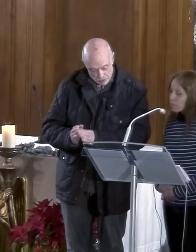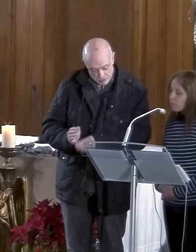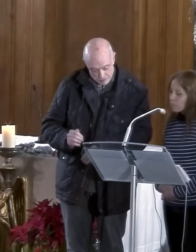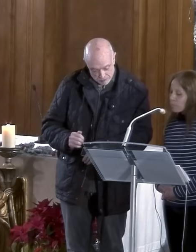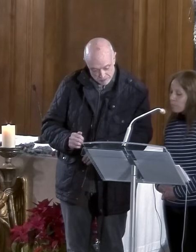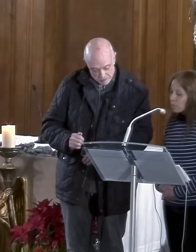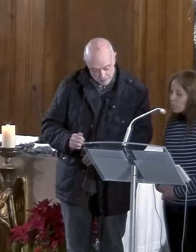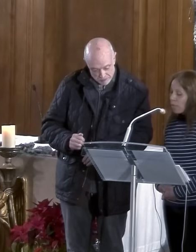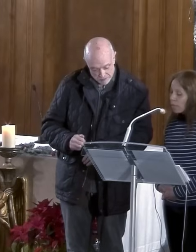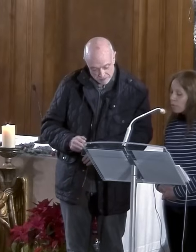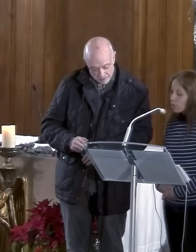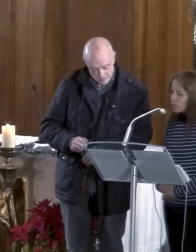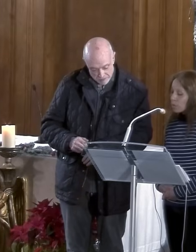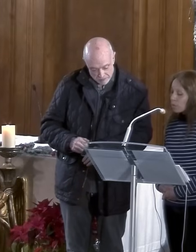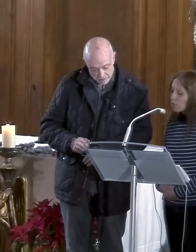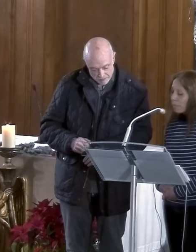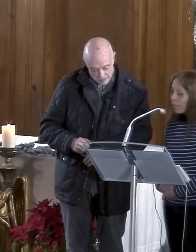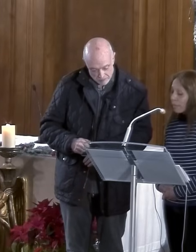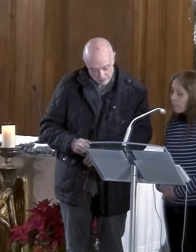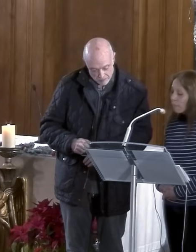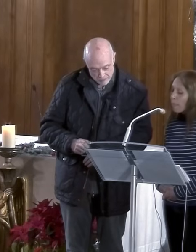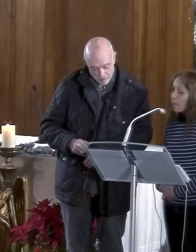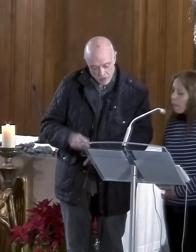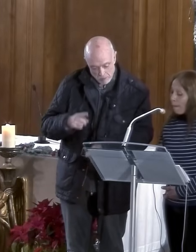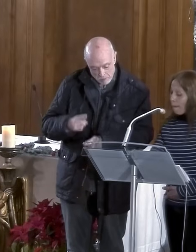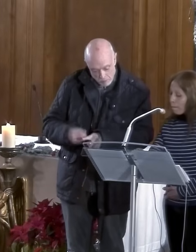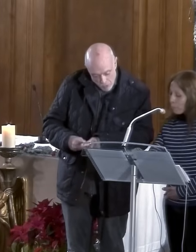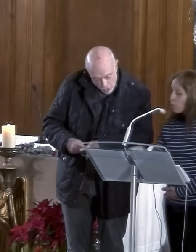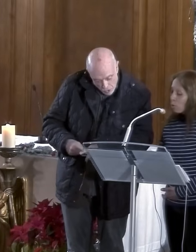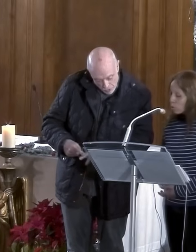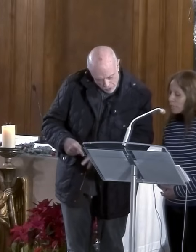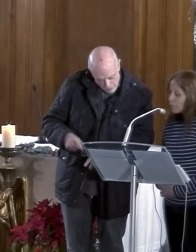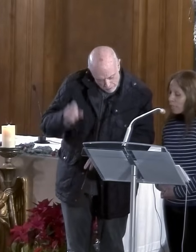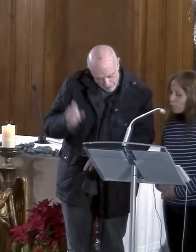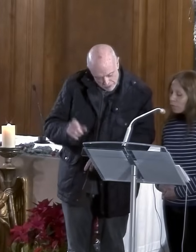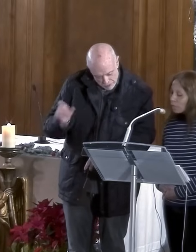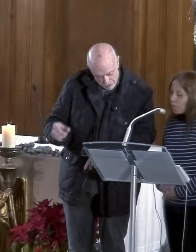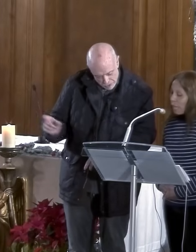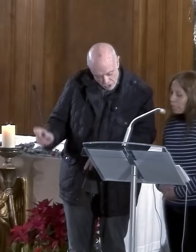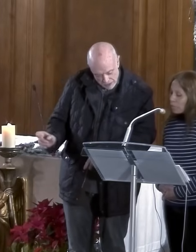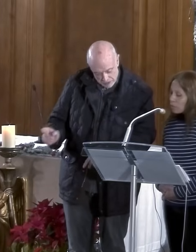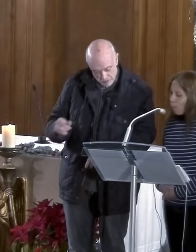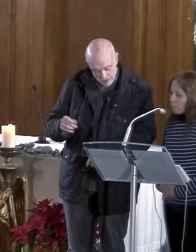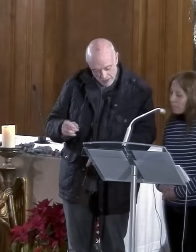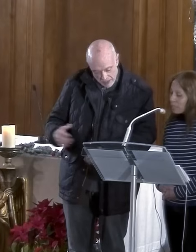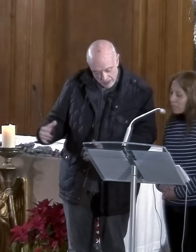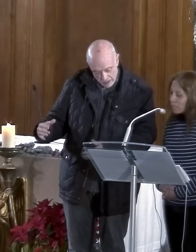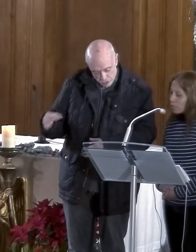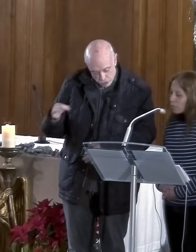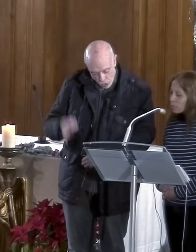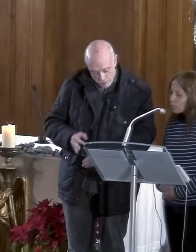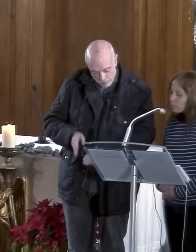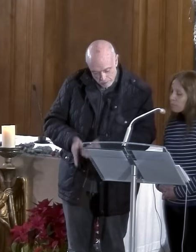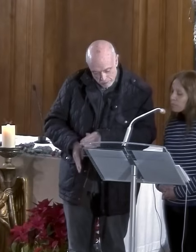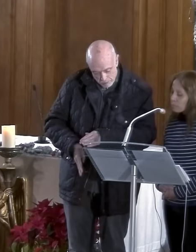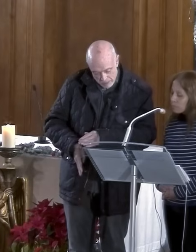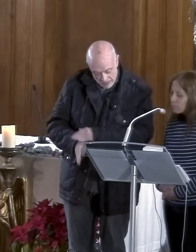Oremos. Escúchanos, Padre. Por los cristianos que son